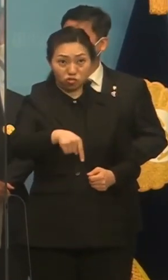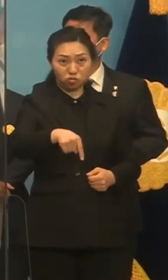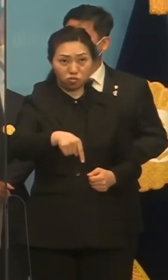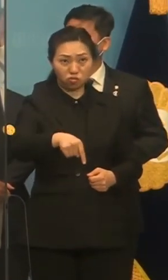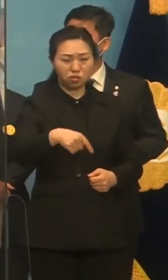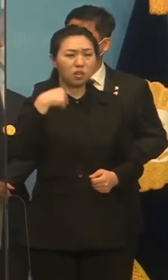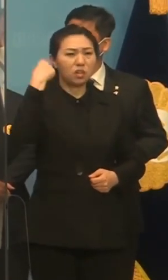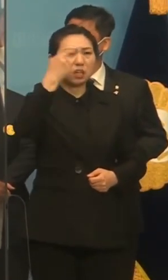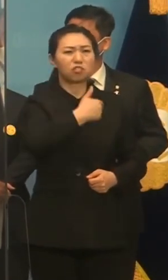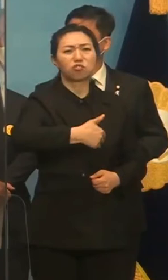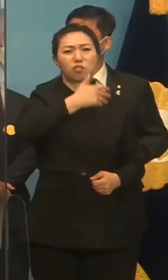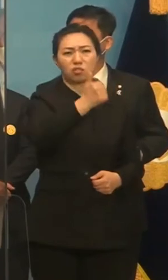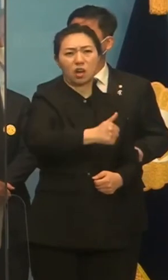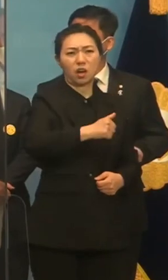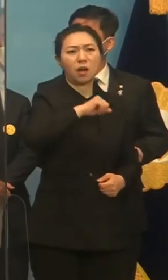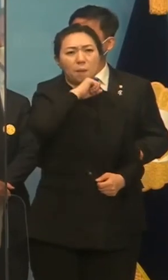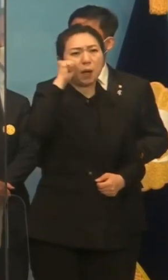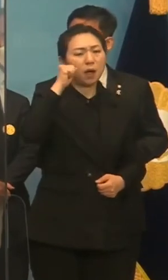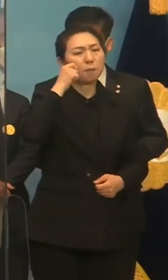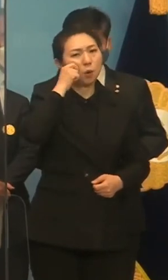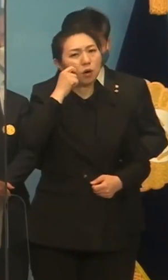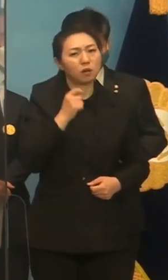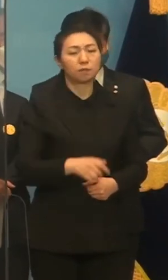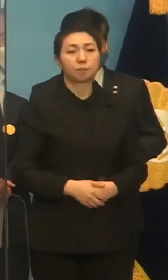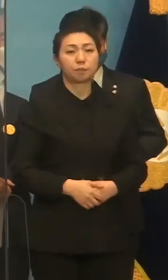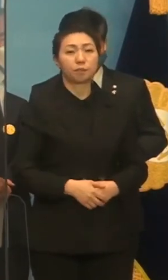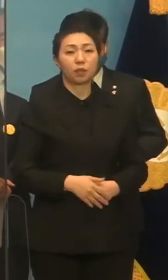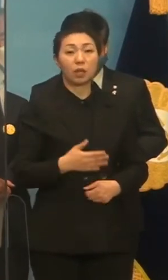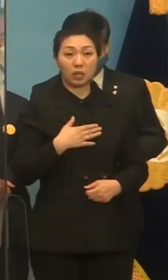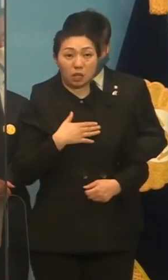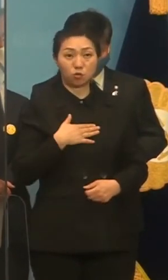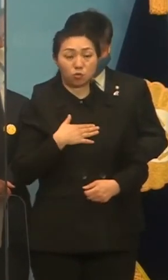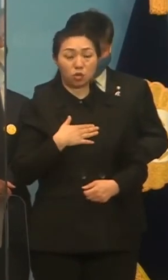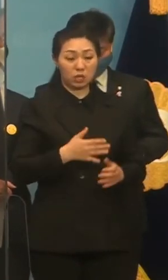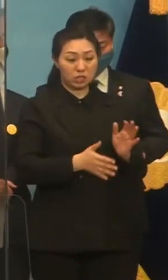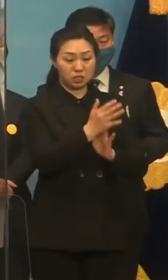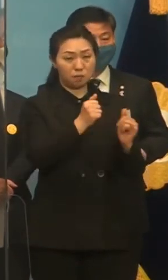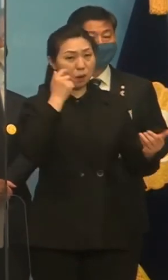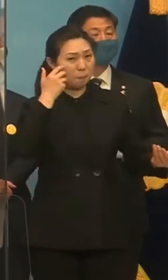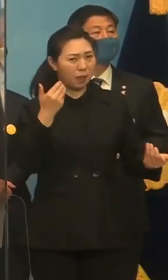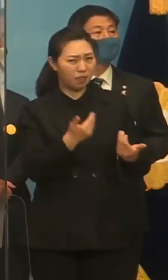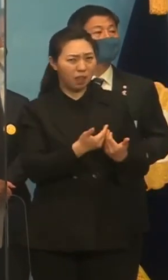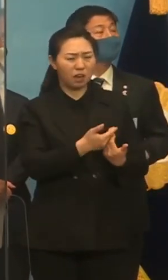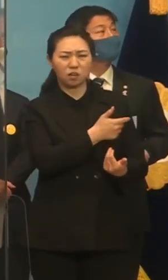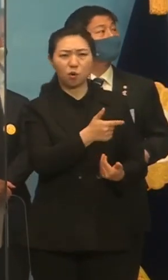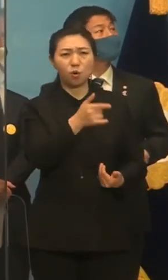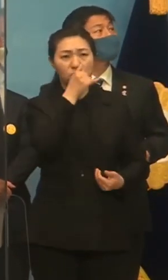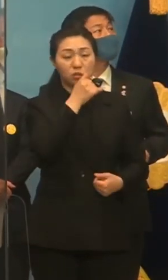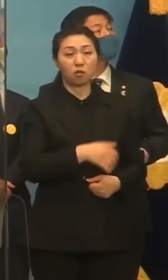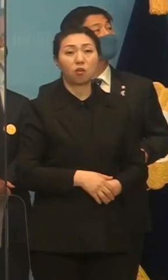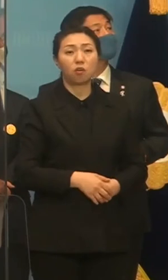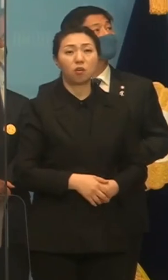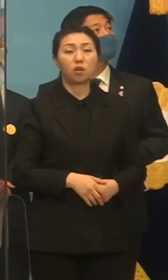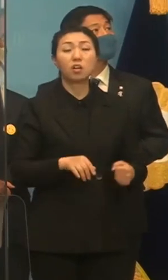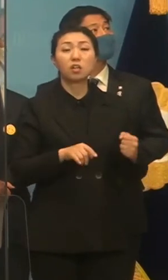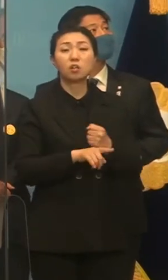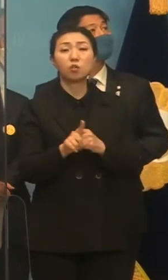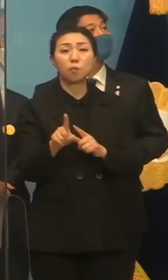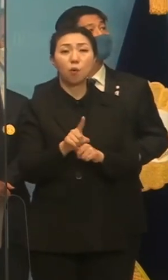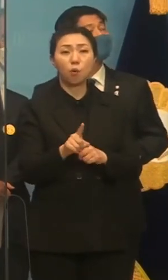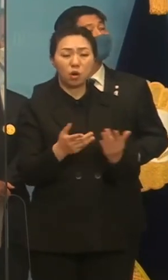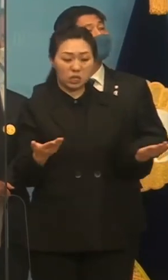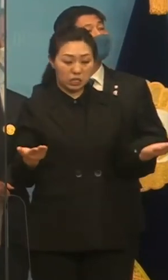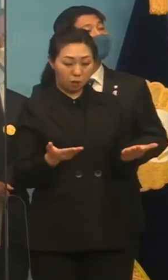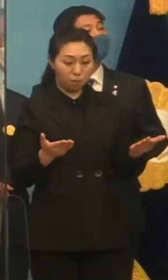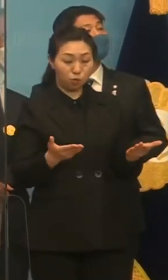할 수가 없었습니다 저의 수도 중인 맘에 가 있었습니다 어 그 반대는 업무다